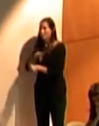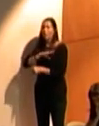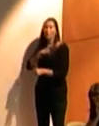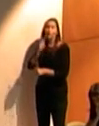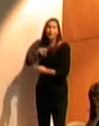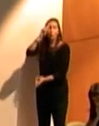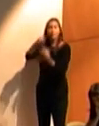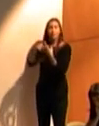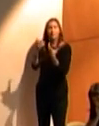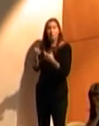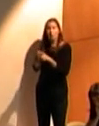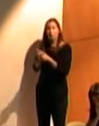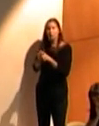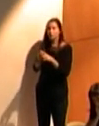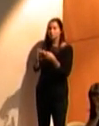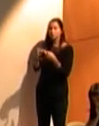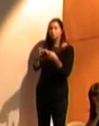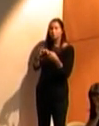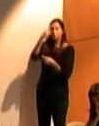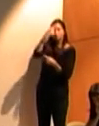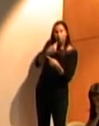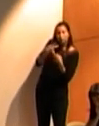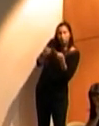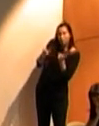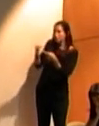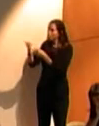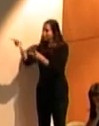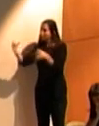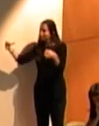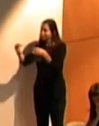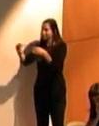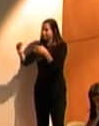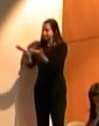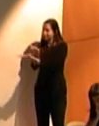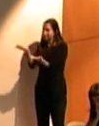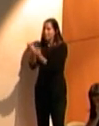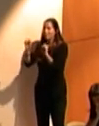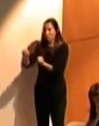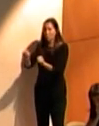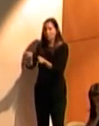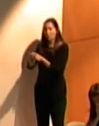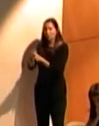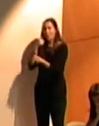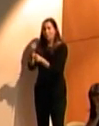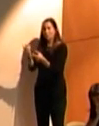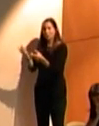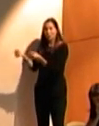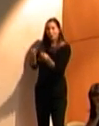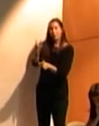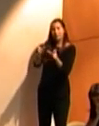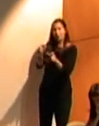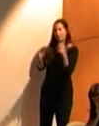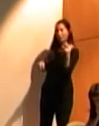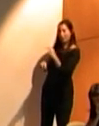de se faire rencontrer les publics, de sensibiliser, de faire changer le regard aussi sur la personne en situation de handicap. Et à ce titre, on a